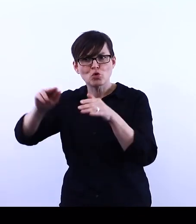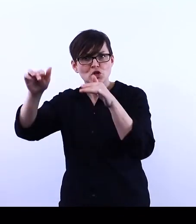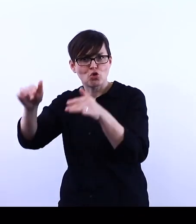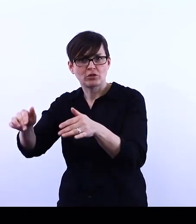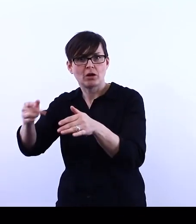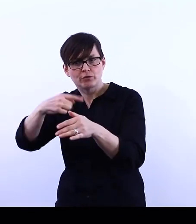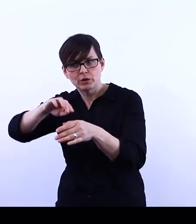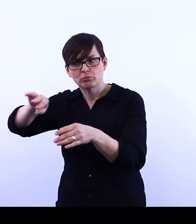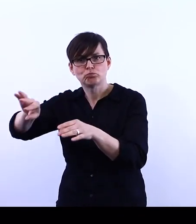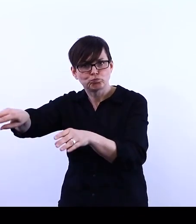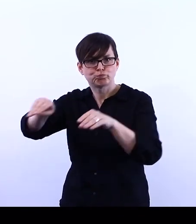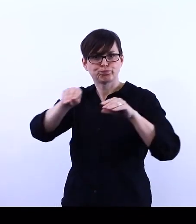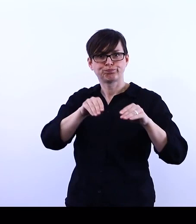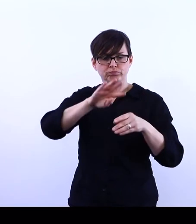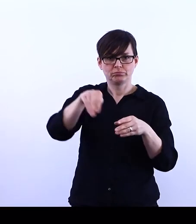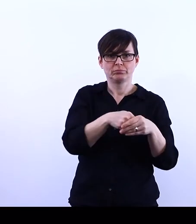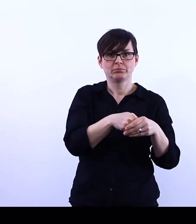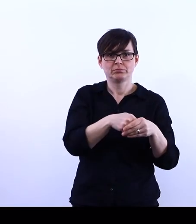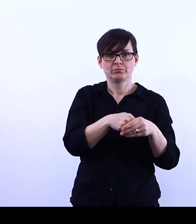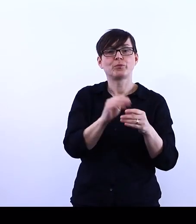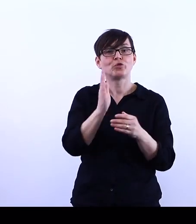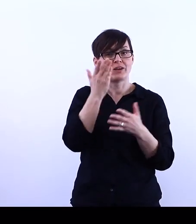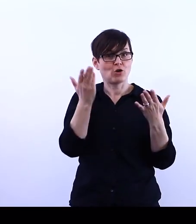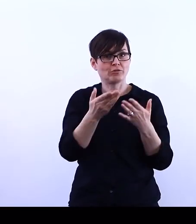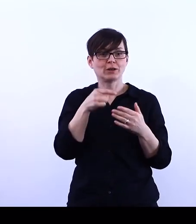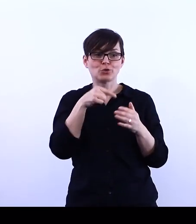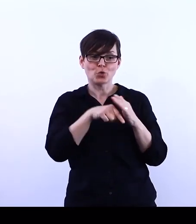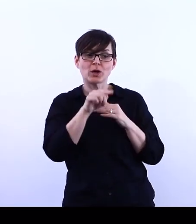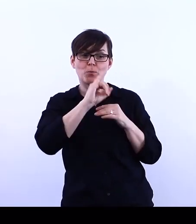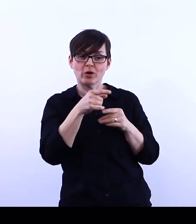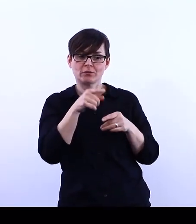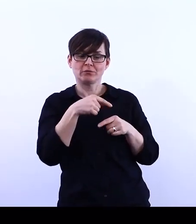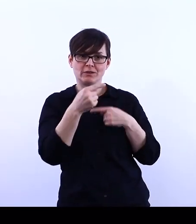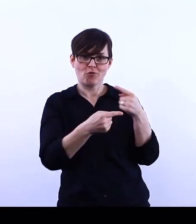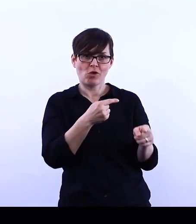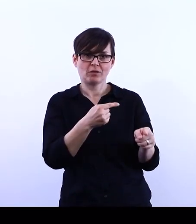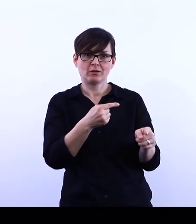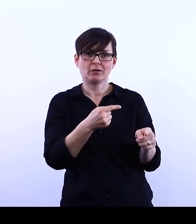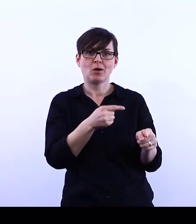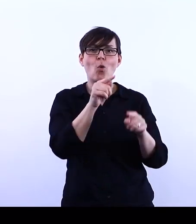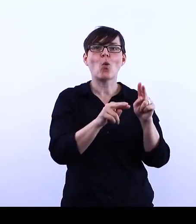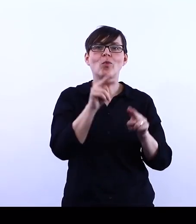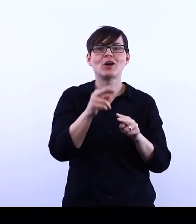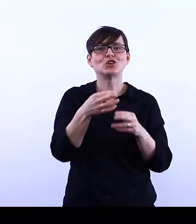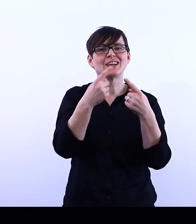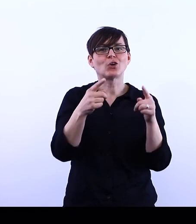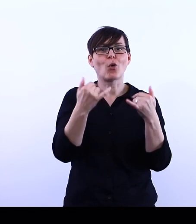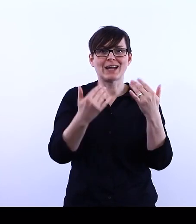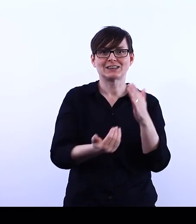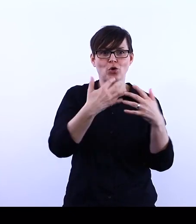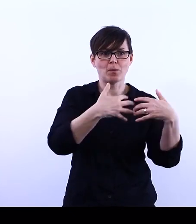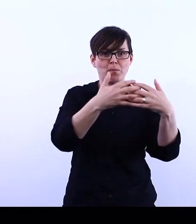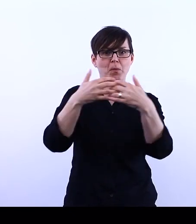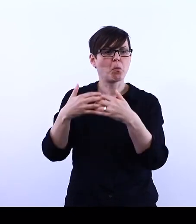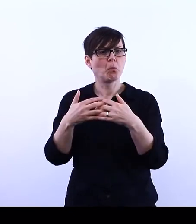implementieren und wo wir jetzt auch sehen, dass dadurch, dass wir es in dem Projekt machen, die einzelnen Chöre, die sich jetzt neu gründen, das ganz natürlicherweise